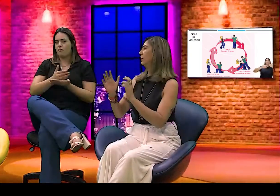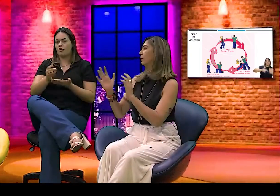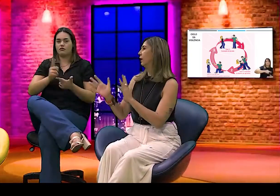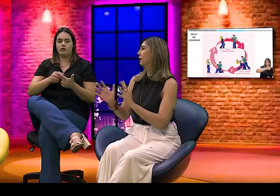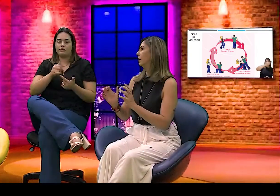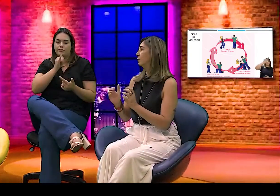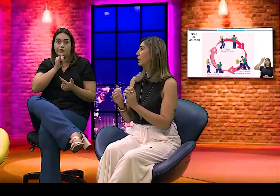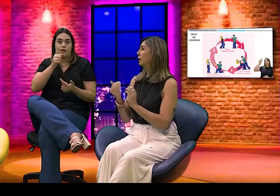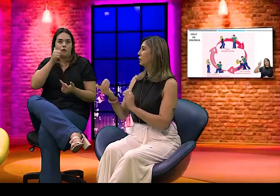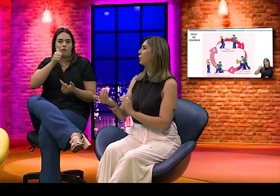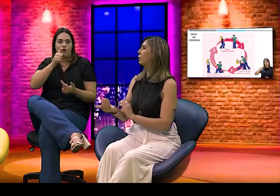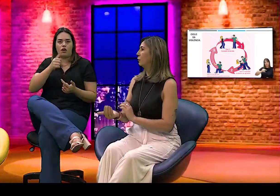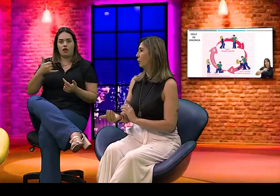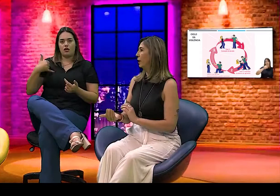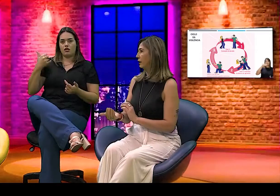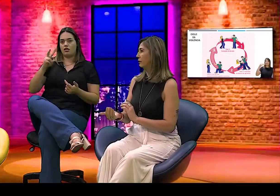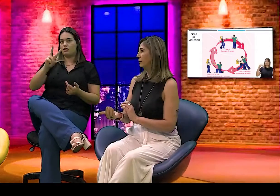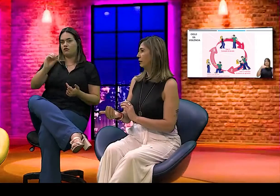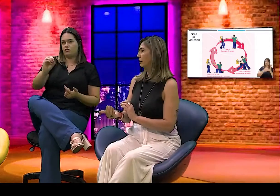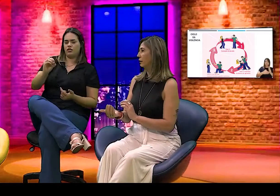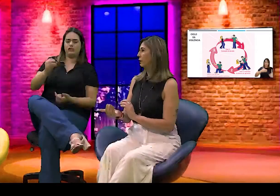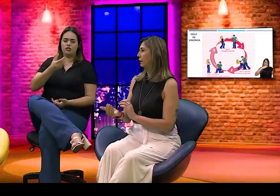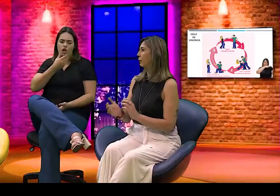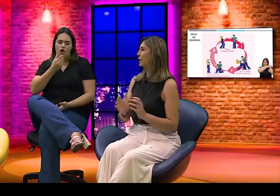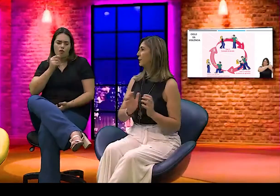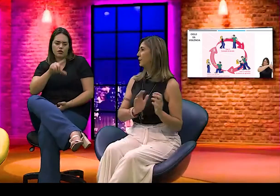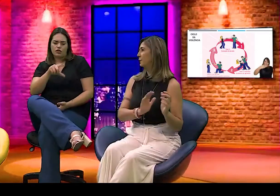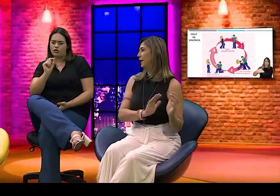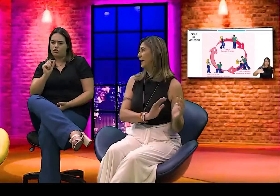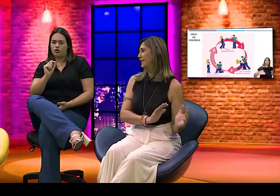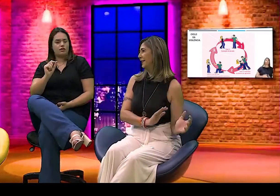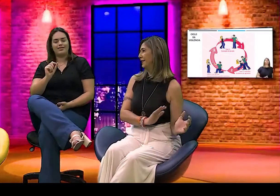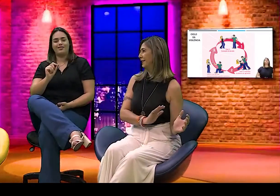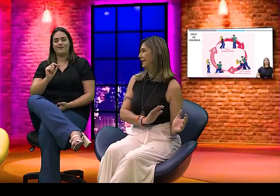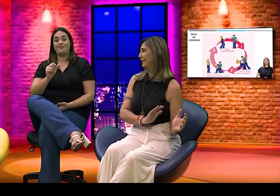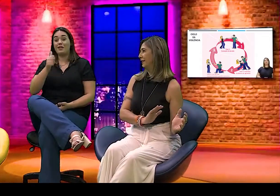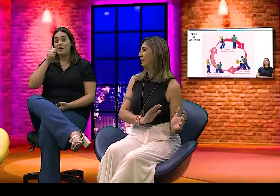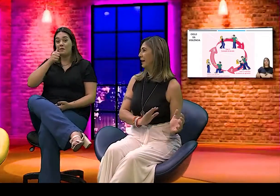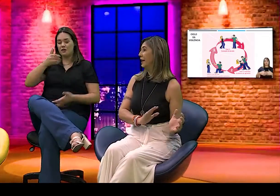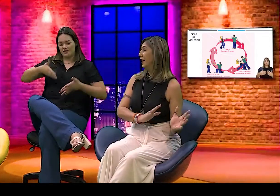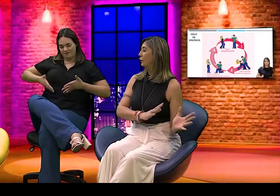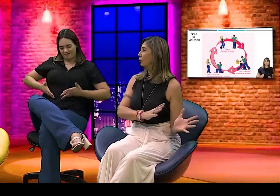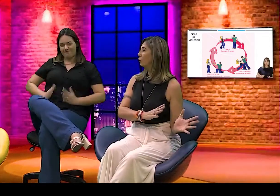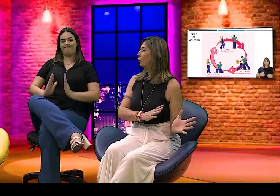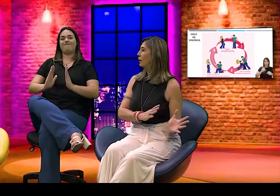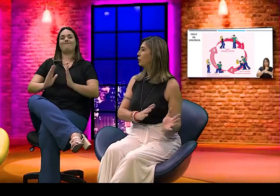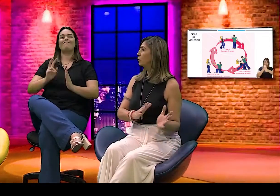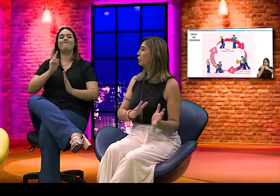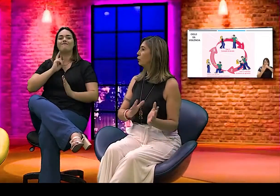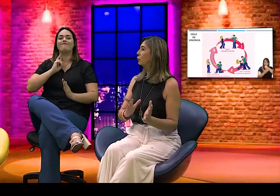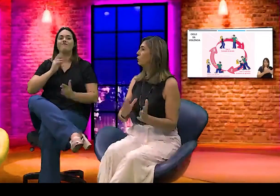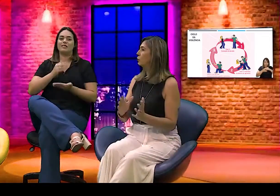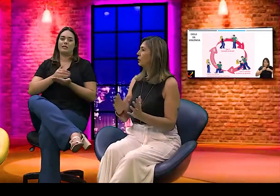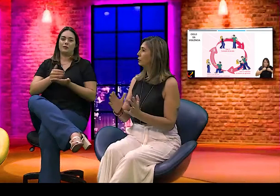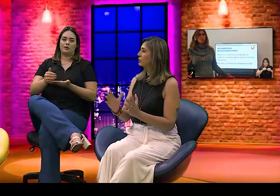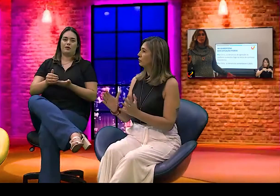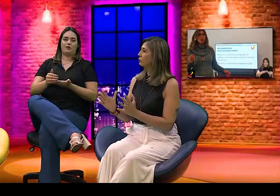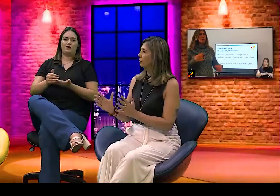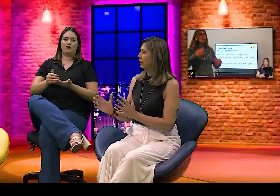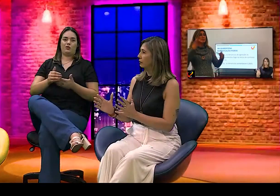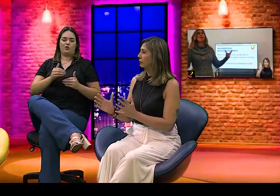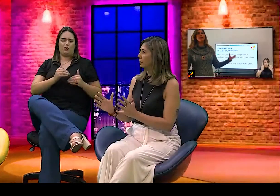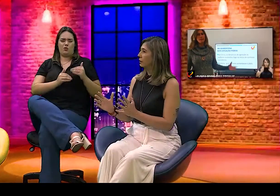20, 30, 40 anos, escolhe um companheiro. Ela começa quando essa mulher nasce, né? É toda uma estrutura